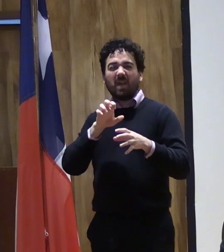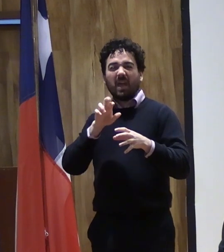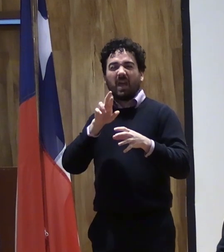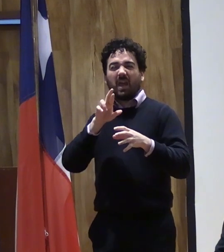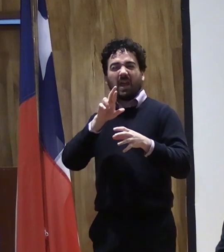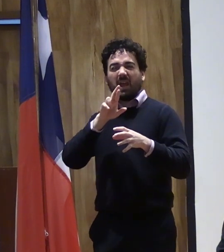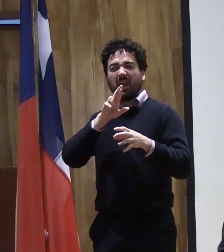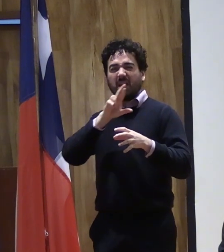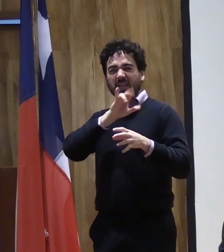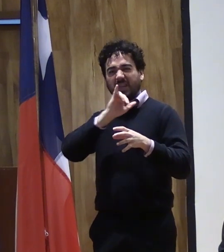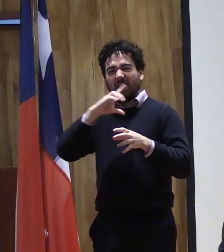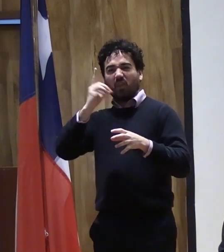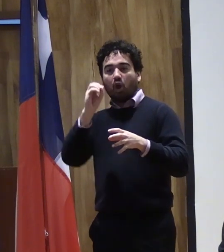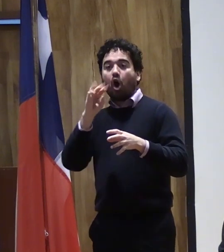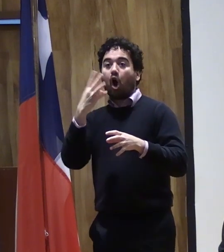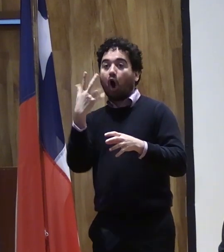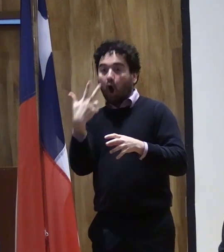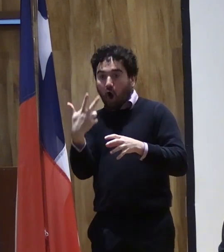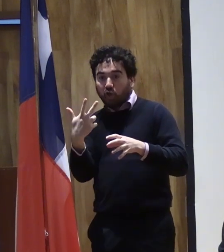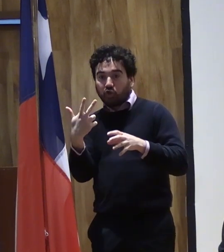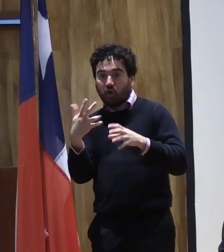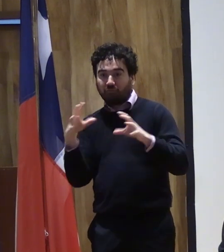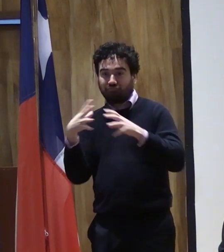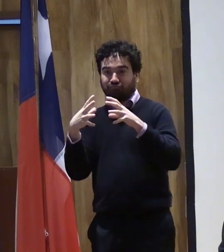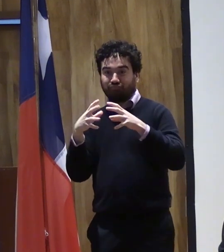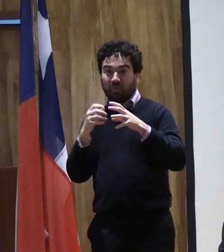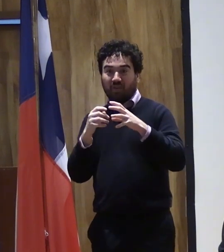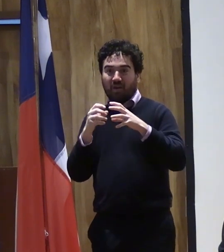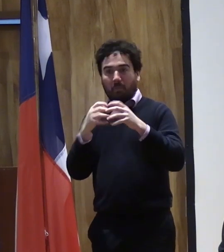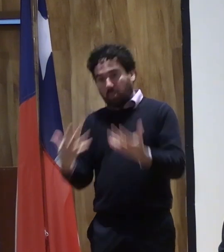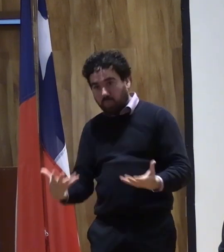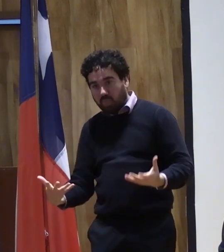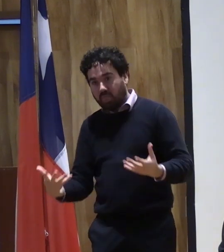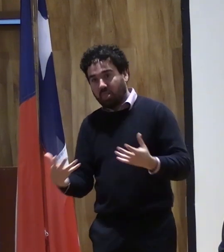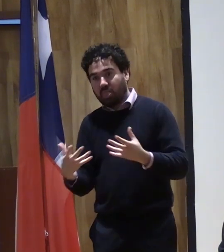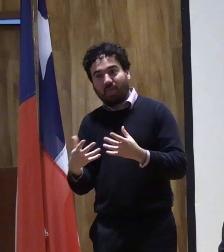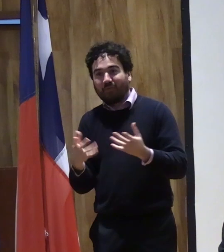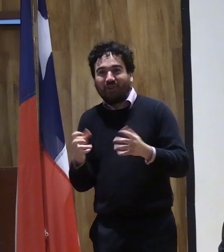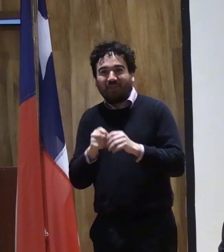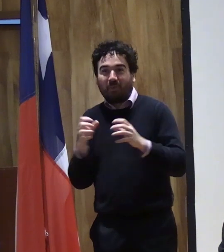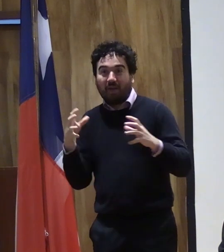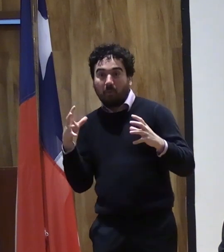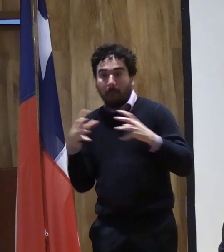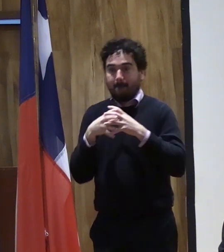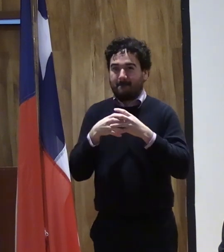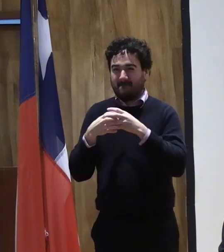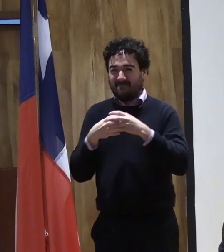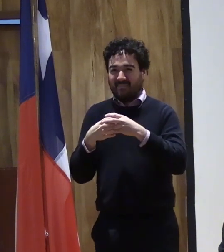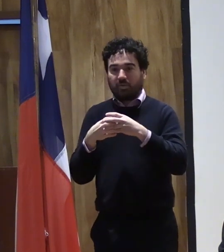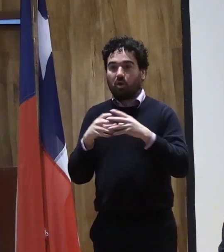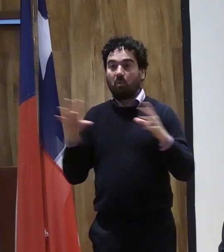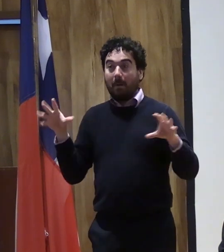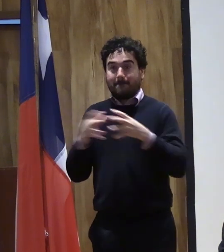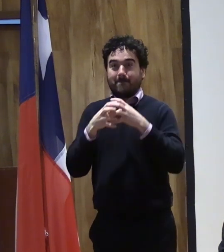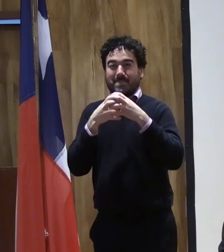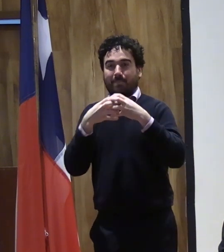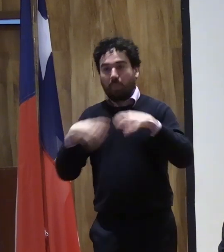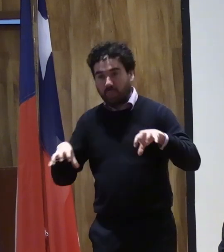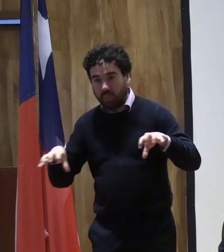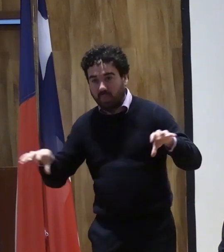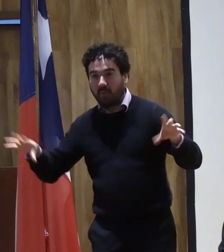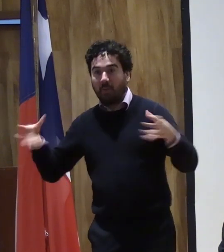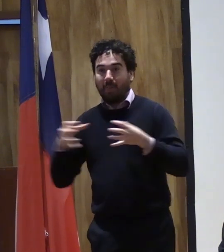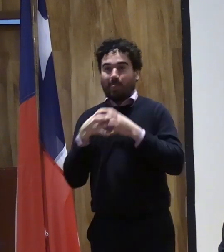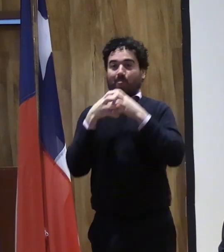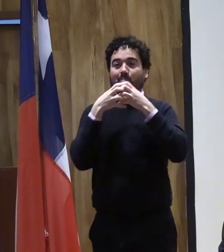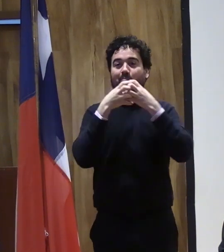se rompe. Y por lo tanto no pudieron hacer nada más allá de que los protones quedaron por un lado y